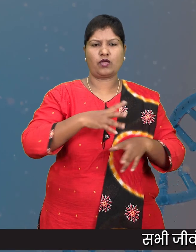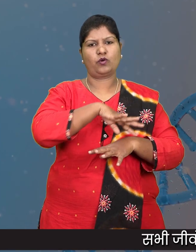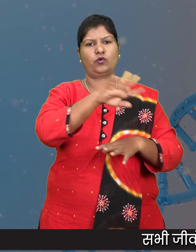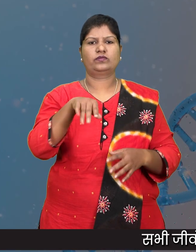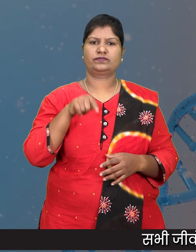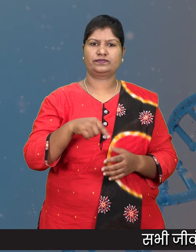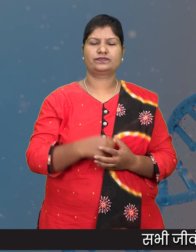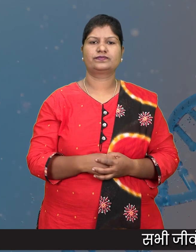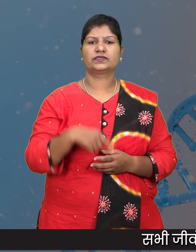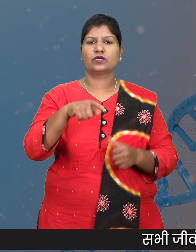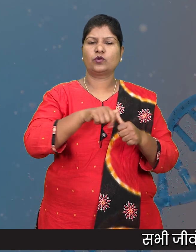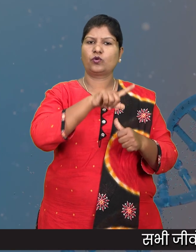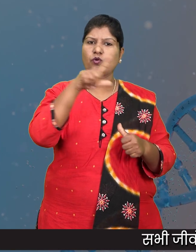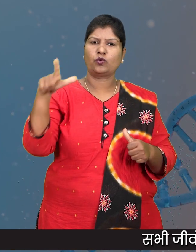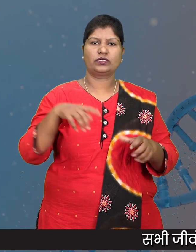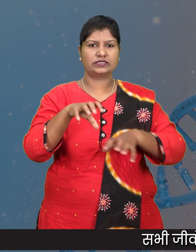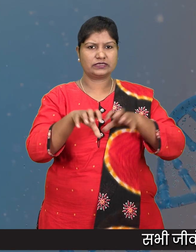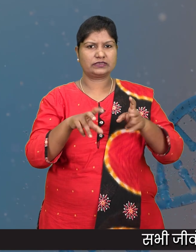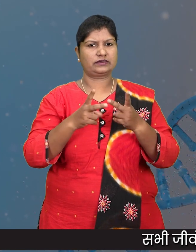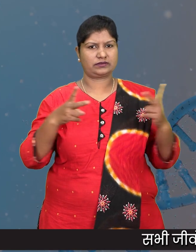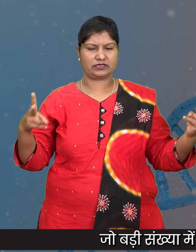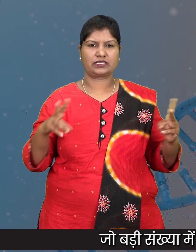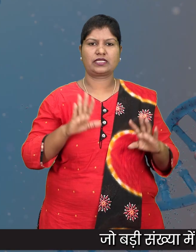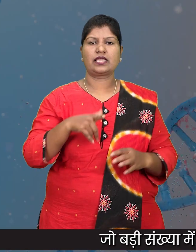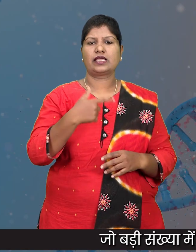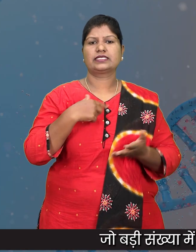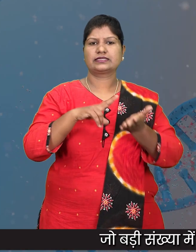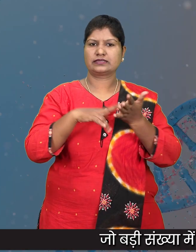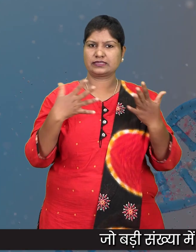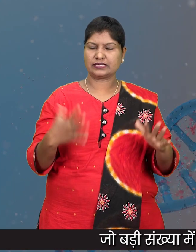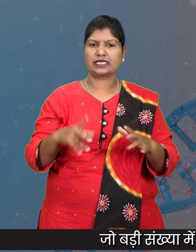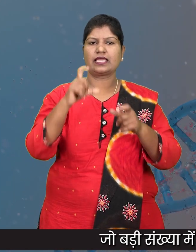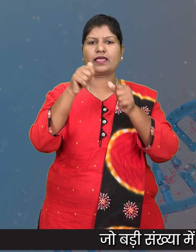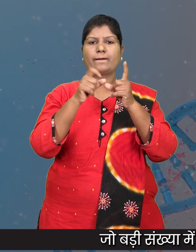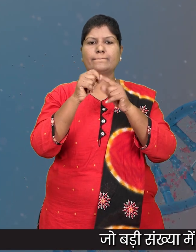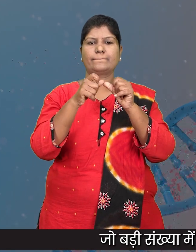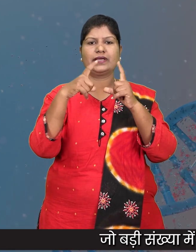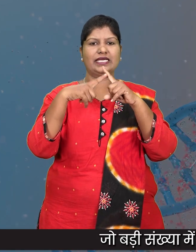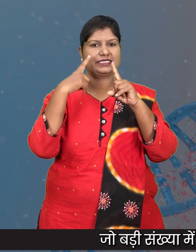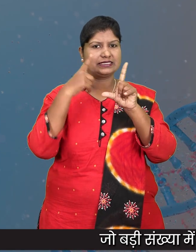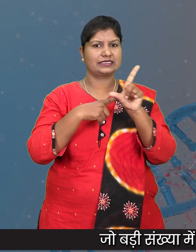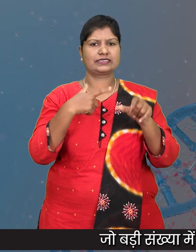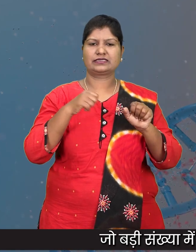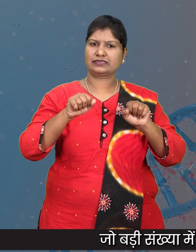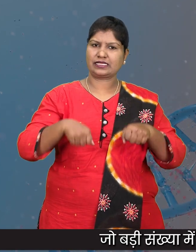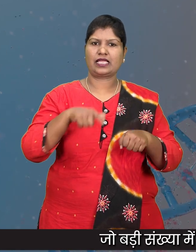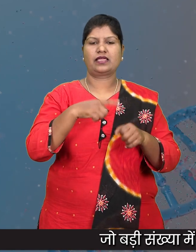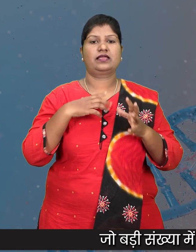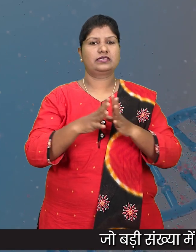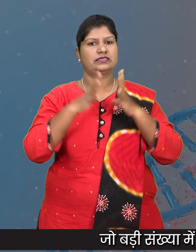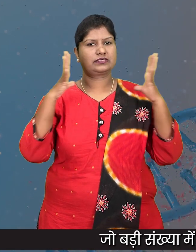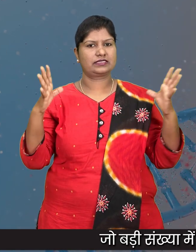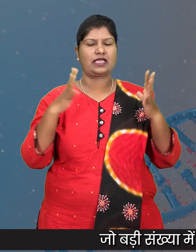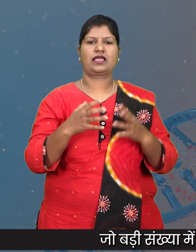सभी जीवों में एक प्राकृतिक क्षमता होती है जो बड़ी संख्या में बच्चों को पैदा करने